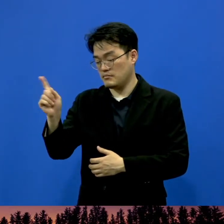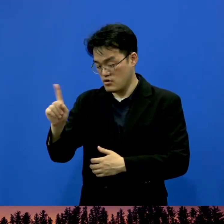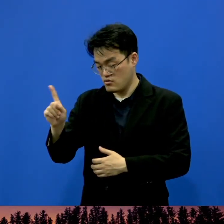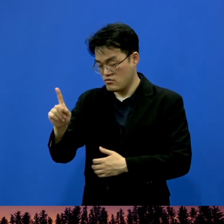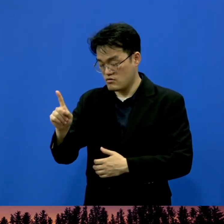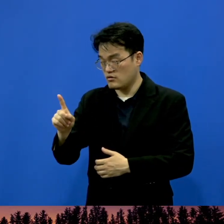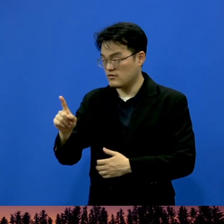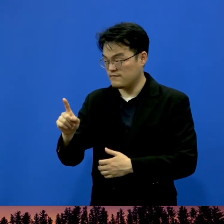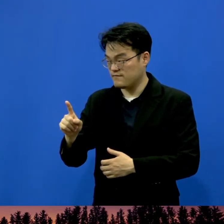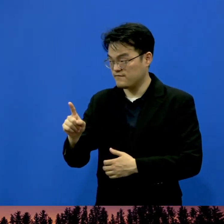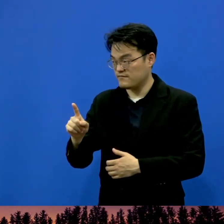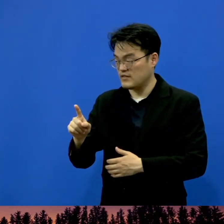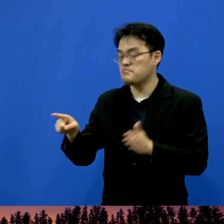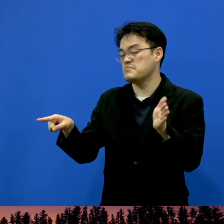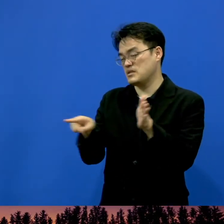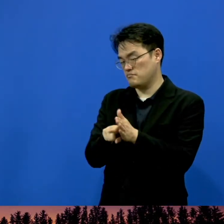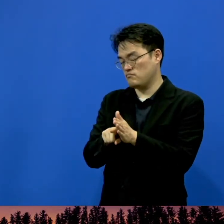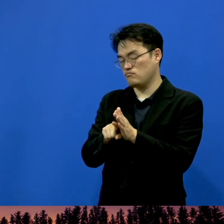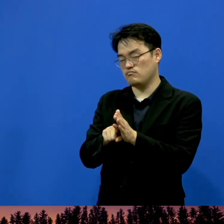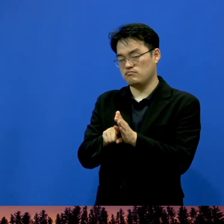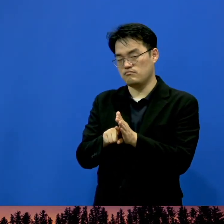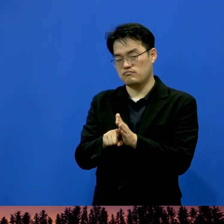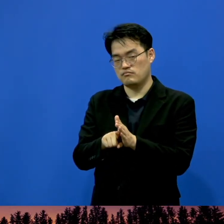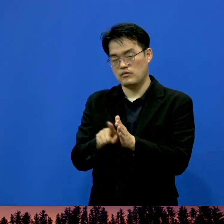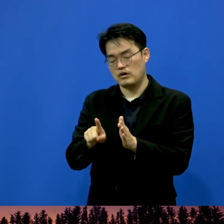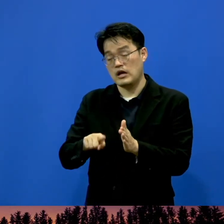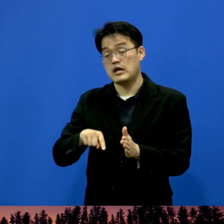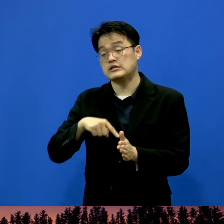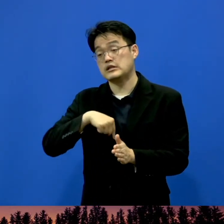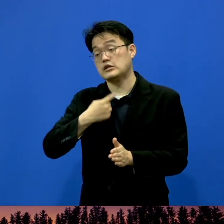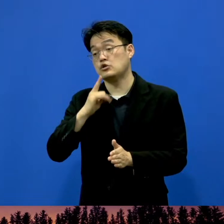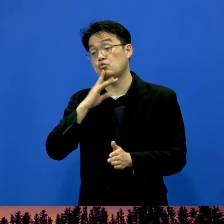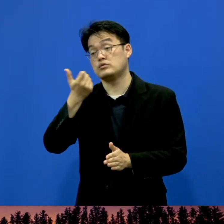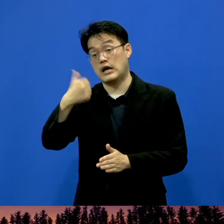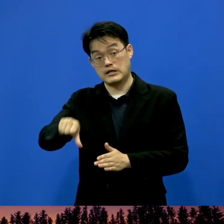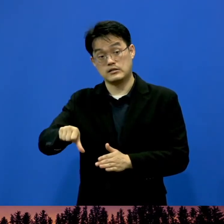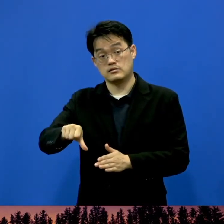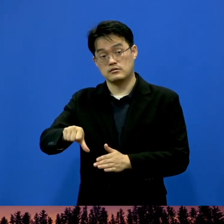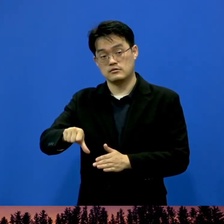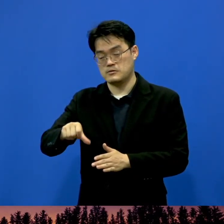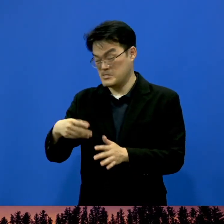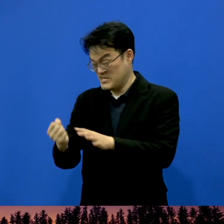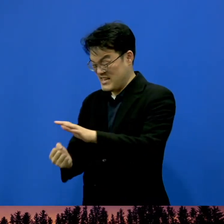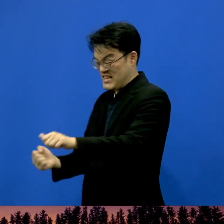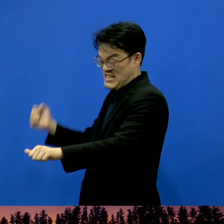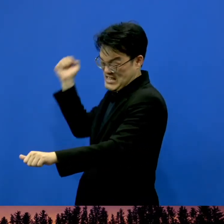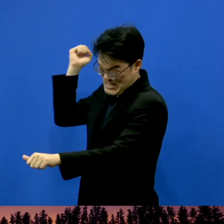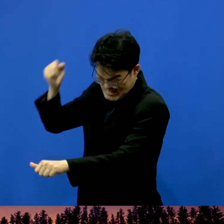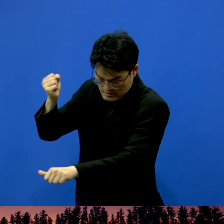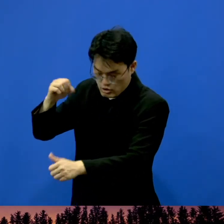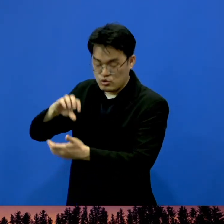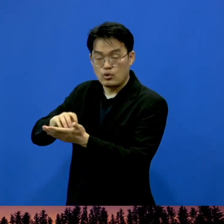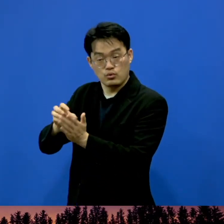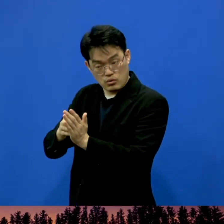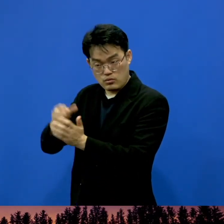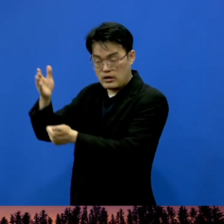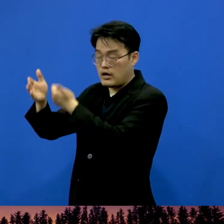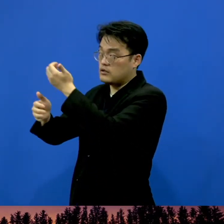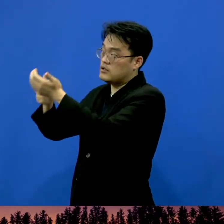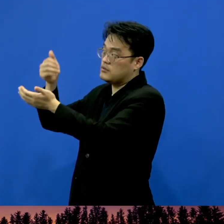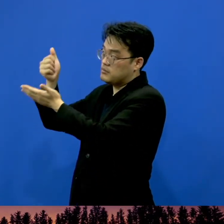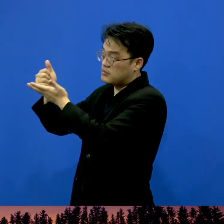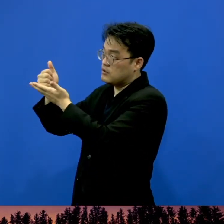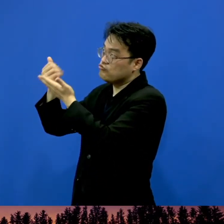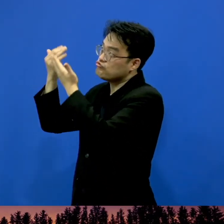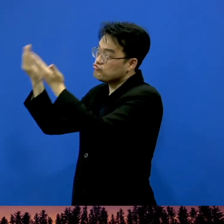아니죠. 아브라함 믿음이 초점입니다. 아브라함이 독자를 바칠 정도로 하나님이 아브라함이 베푼 사랑이 크다는 거예요. 그죠?